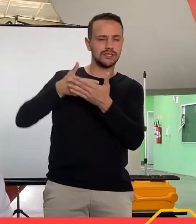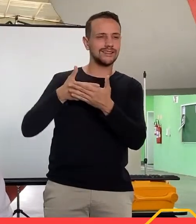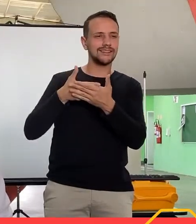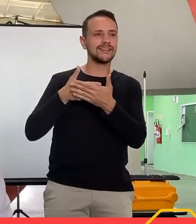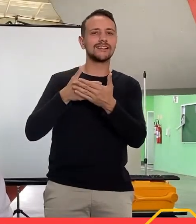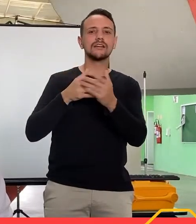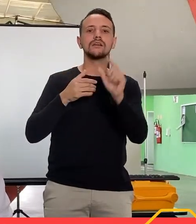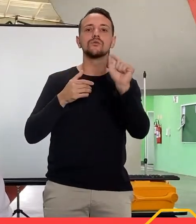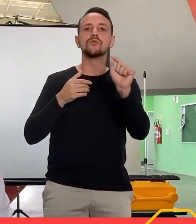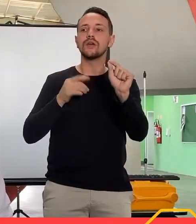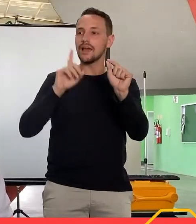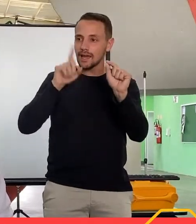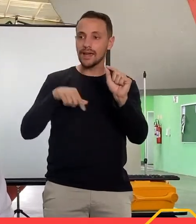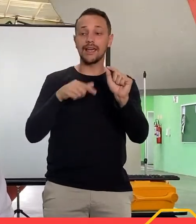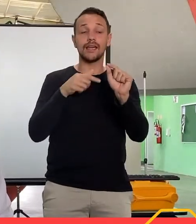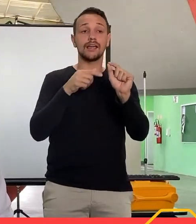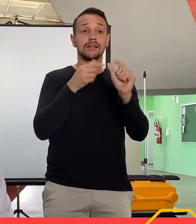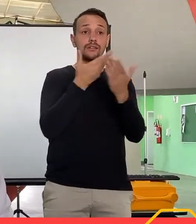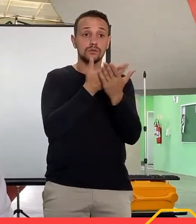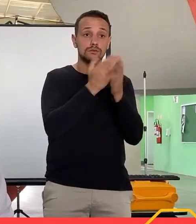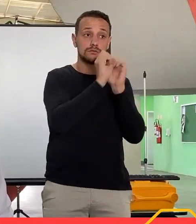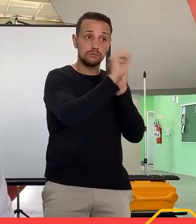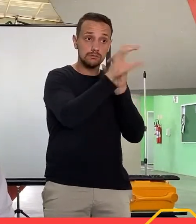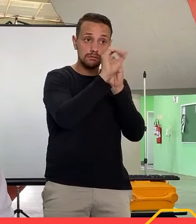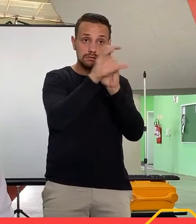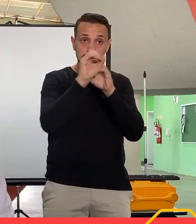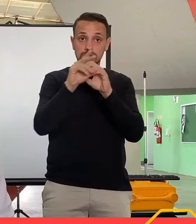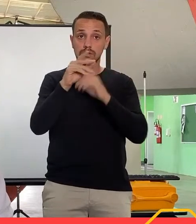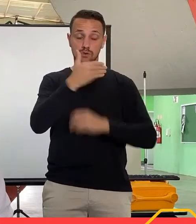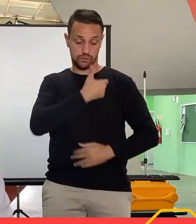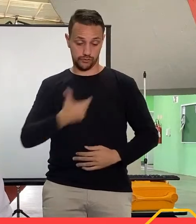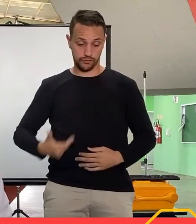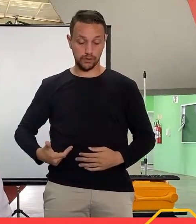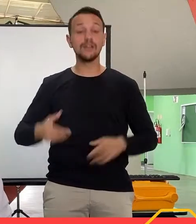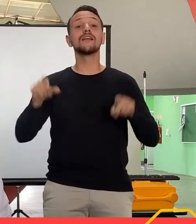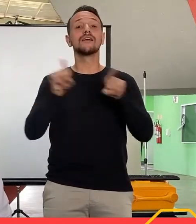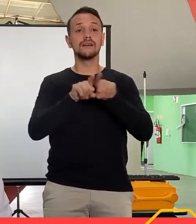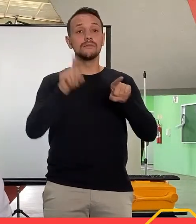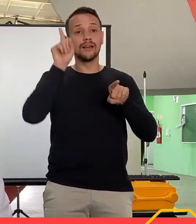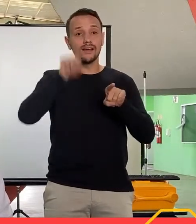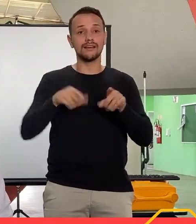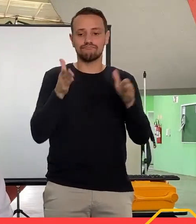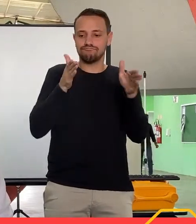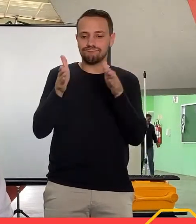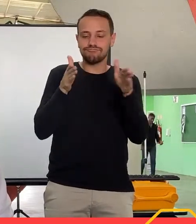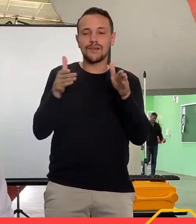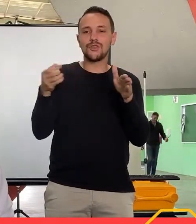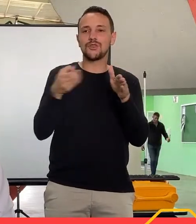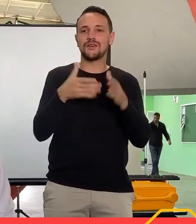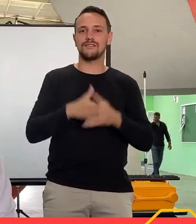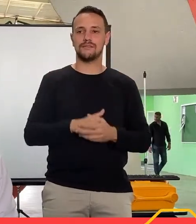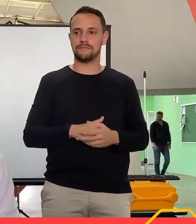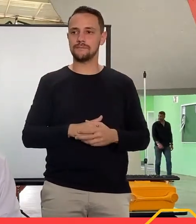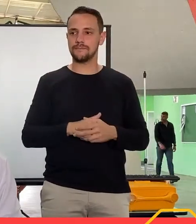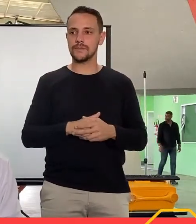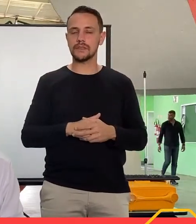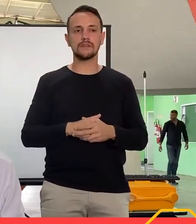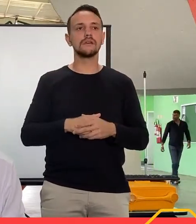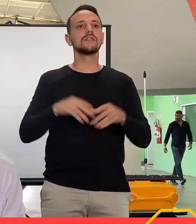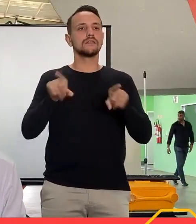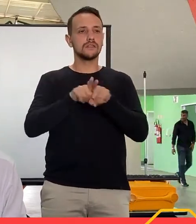a ideia de educação pública universal é uma coisa extremamente contemporânea. O direito